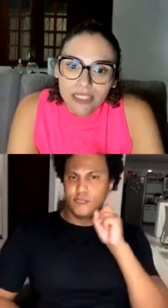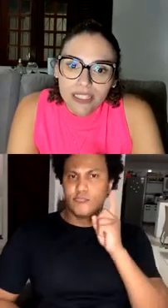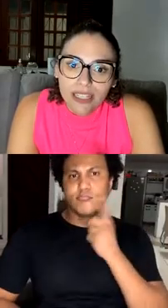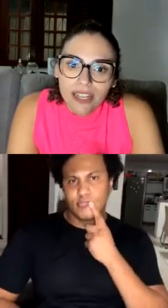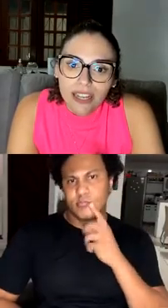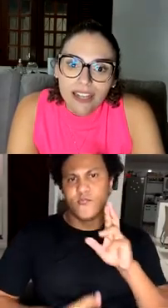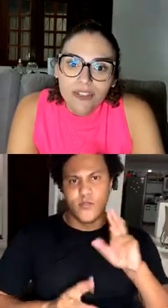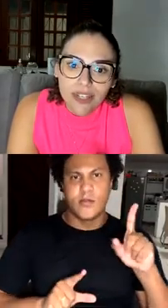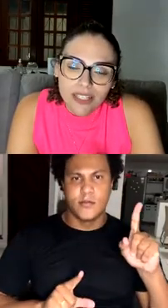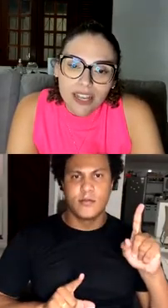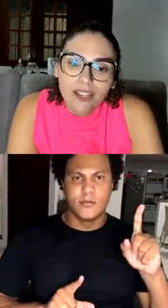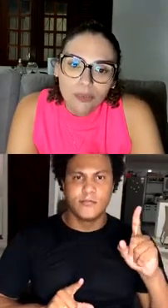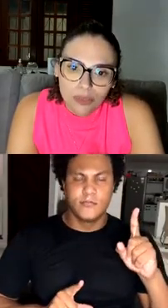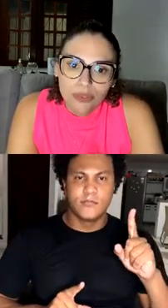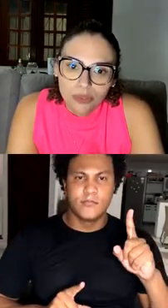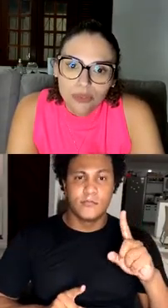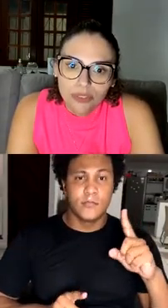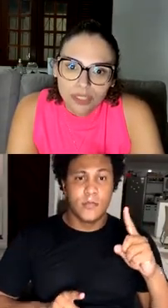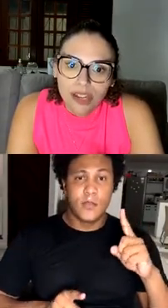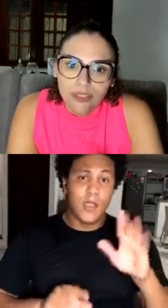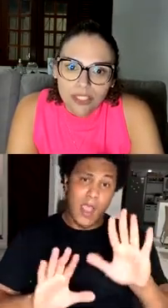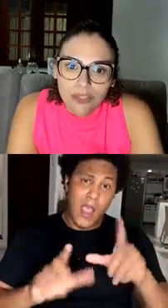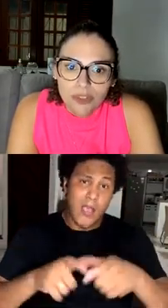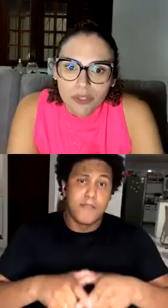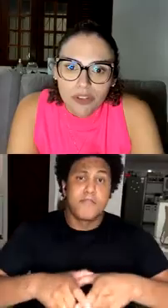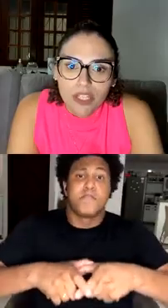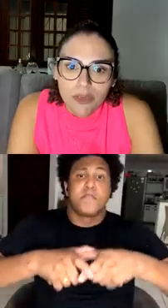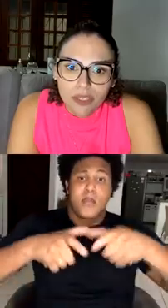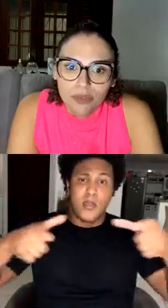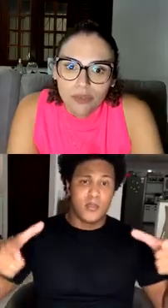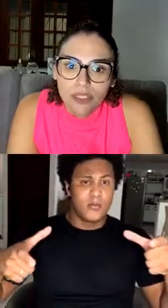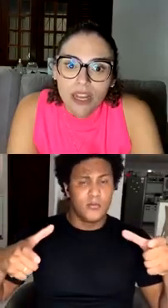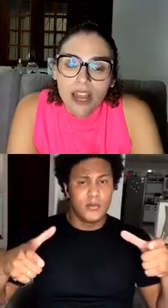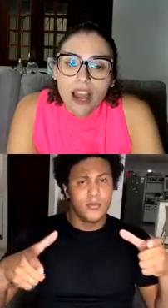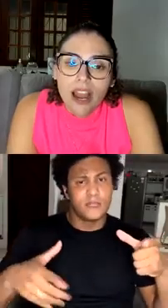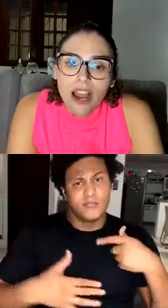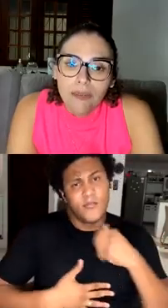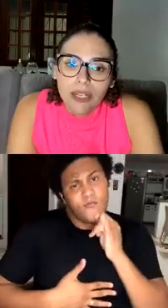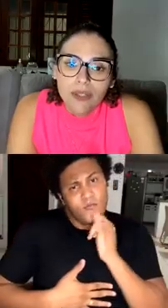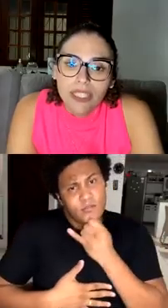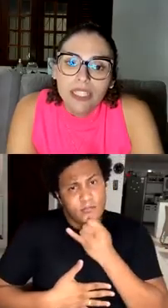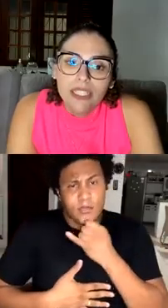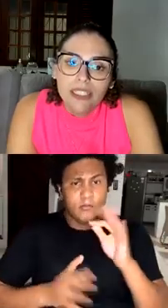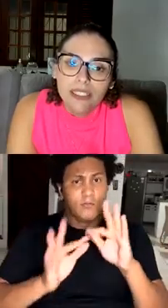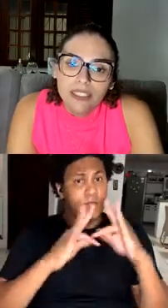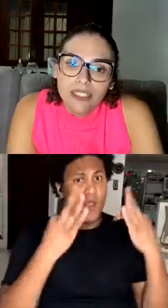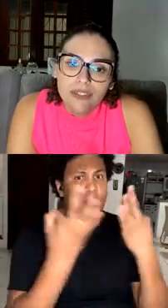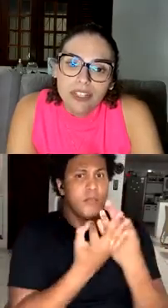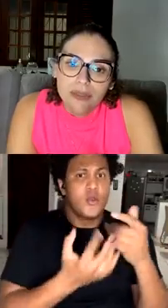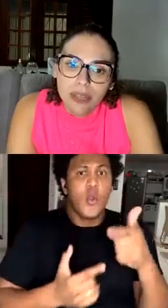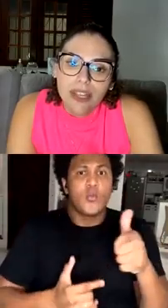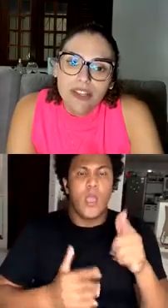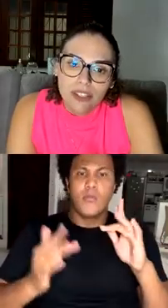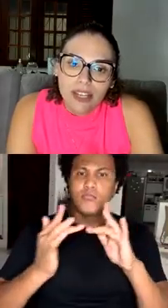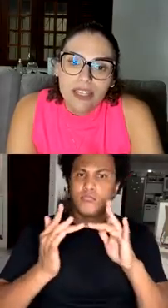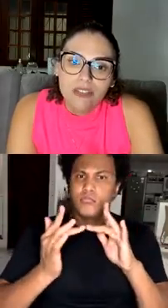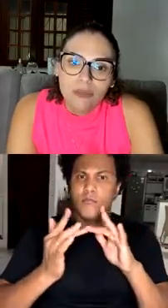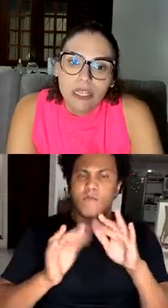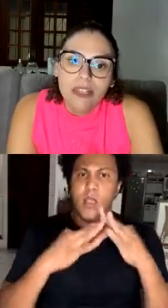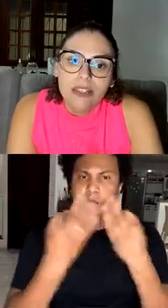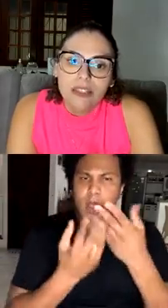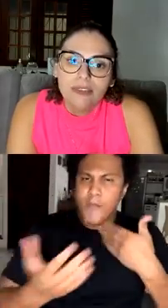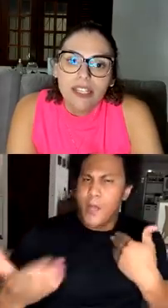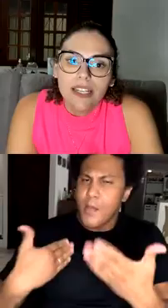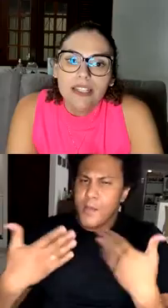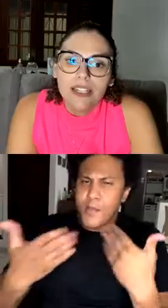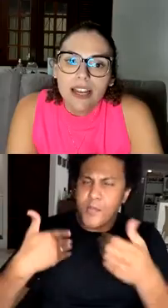funciona, é diferenciado para o surdo, né? Acontece de forma diferente para surdos. A maioria, infelizmente, né, das